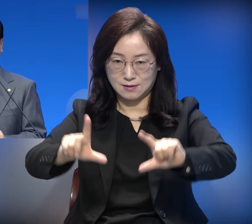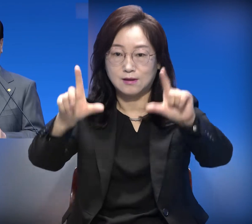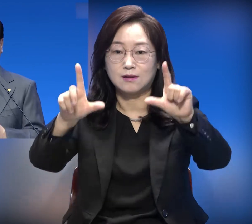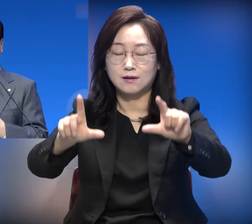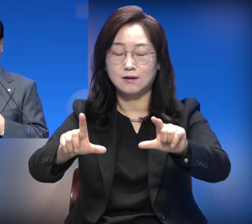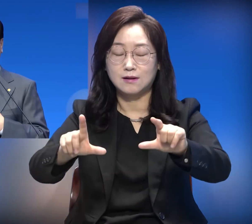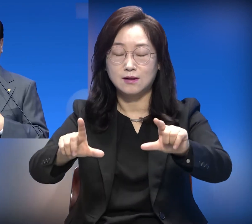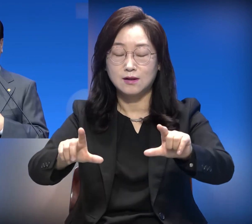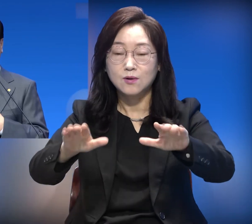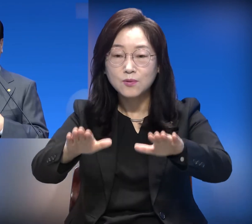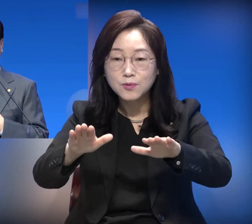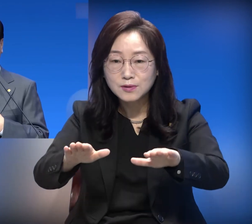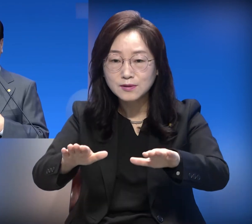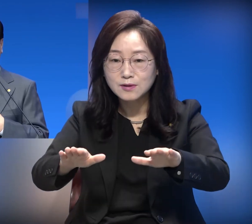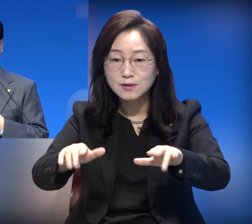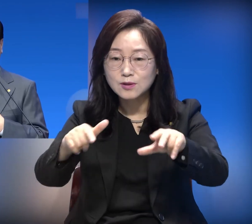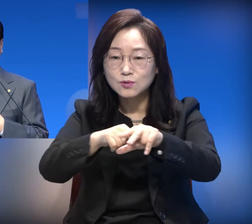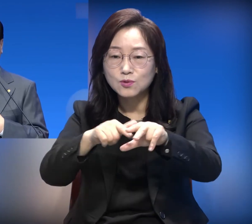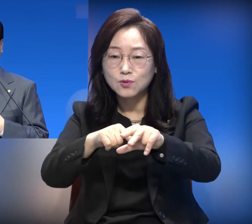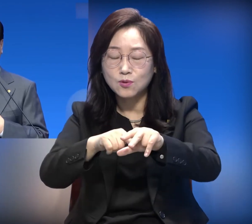오늘 우리가 그 종교개혁의